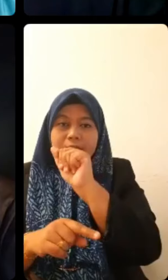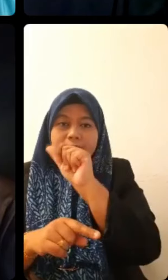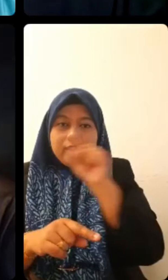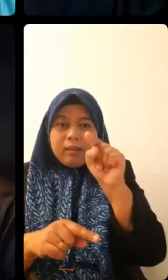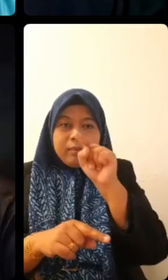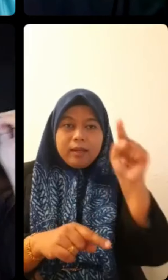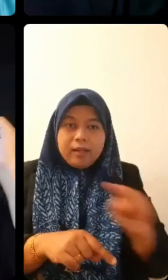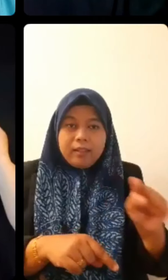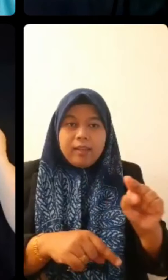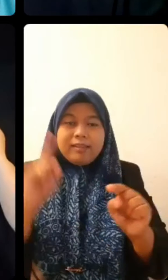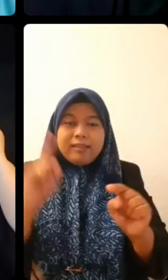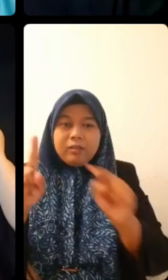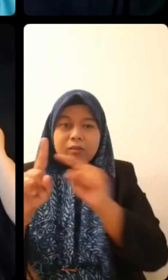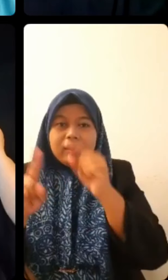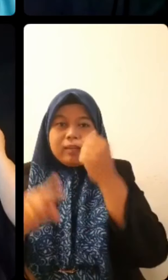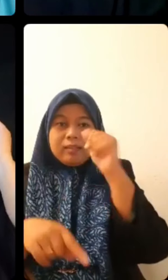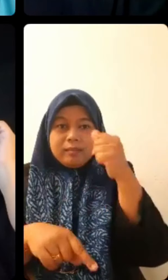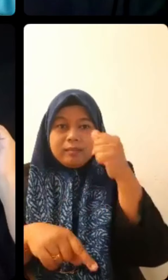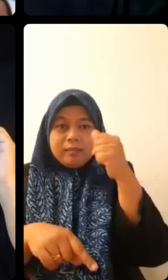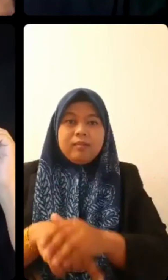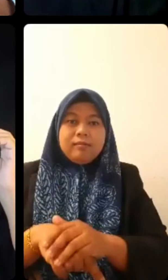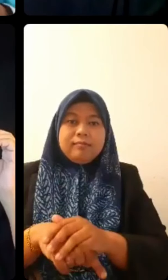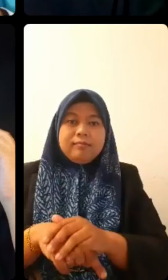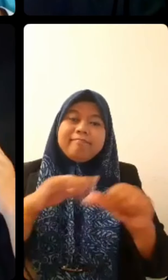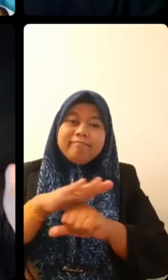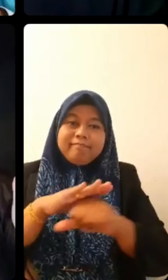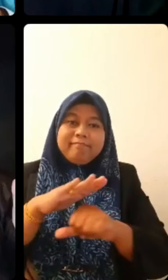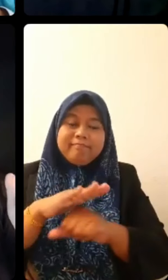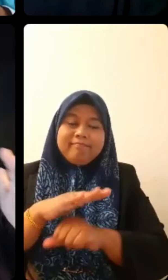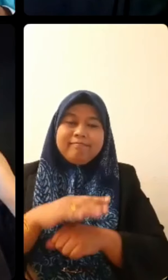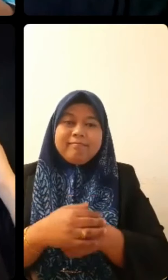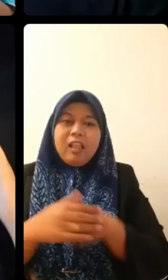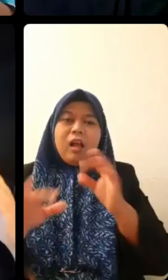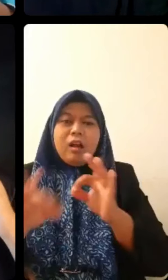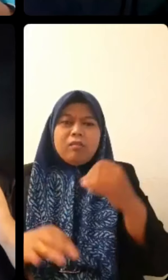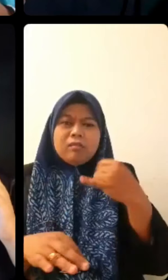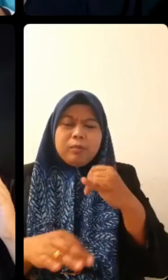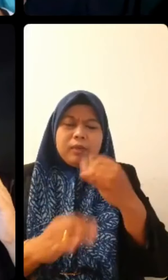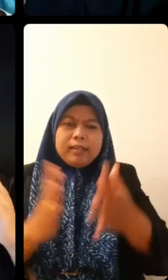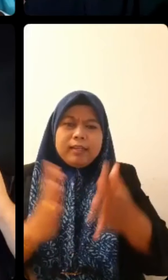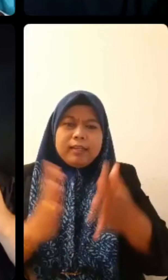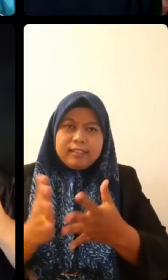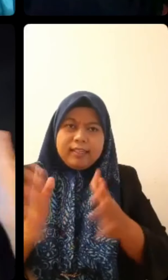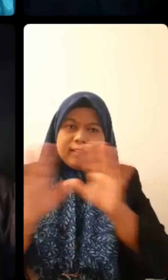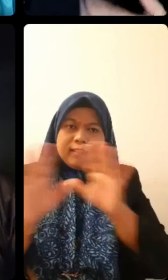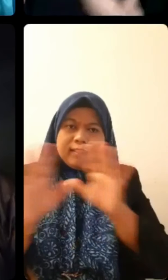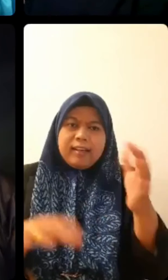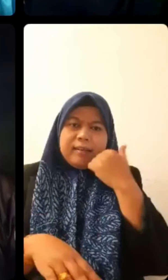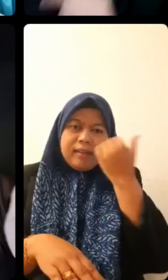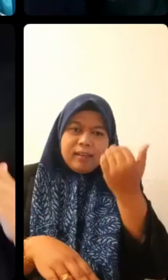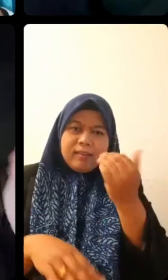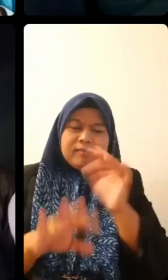10. Itu paling asas lah tu. Okay, kalau tak boleh bahasa isyarat, tak apa. Jangan malu, jangan segan. Dekati